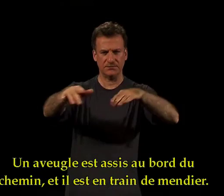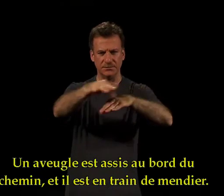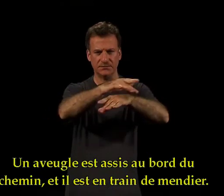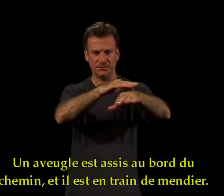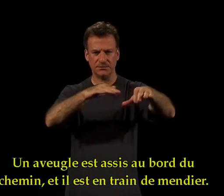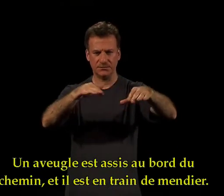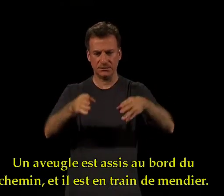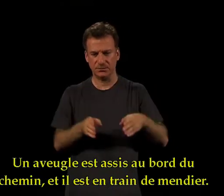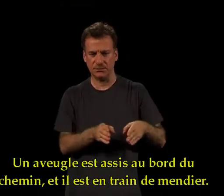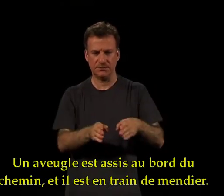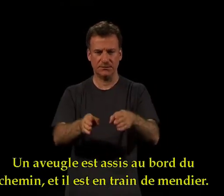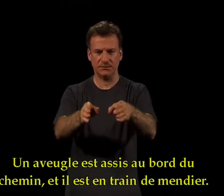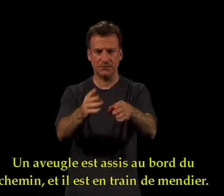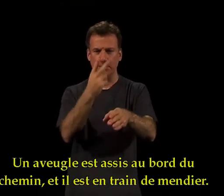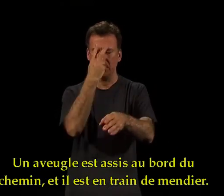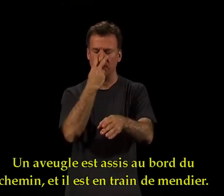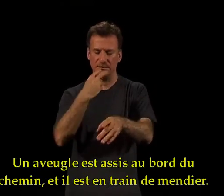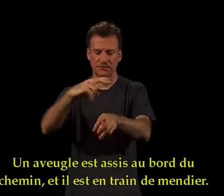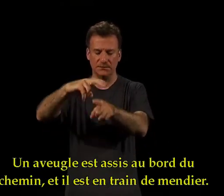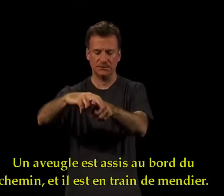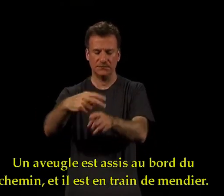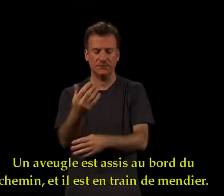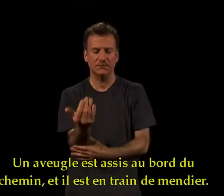Un aveugle est assis au bord du chemin et il est en train de mendier.